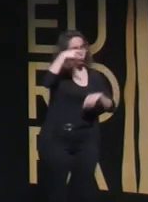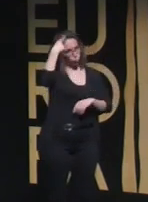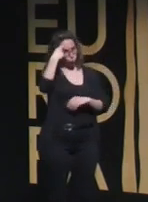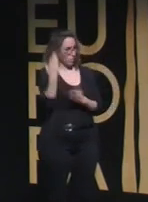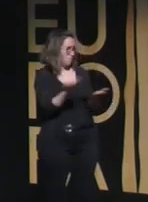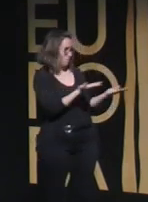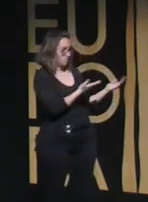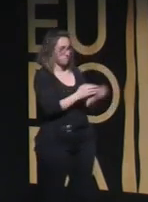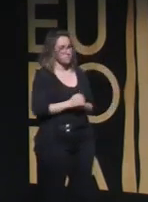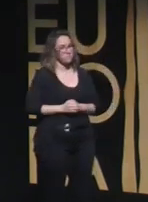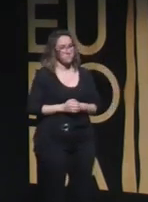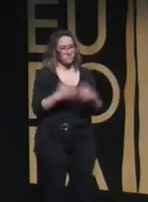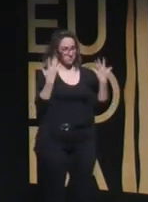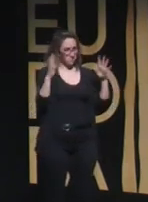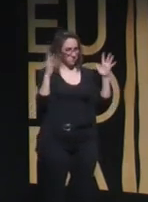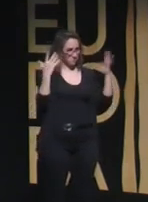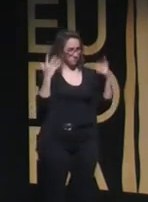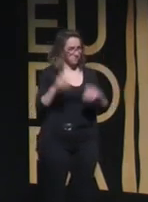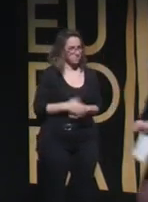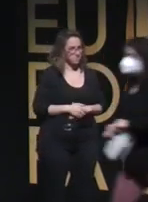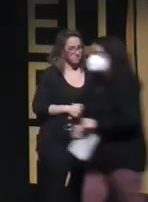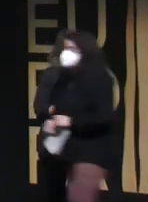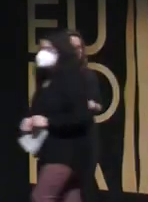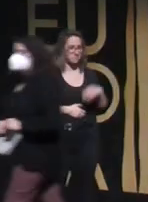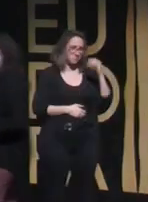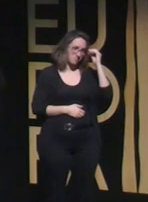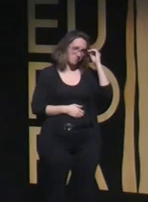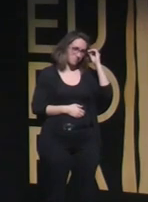Ahí está. Chalo Vero Adera, en Chas Mesedes.